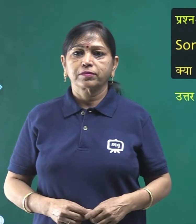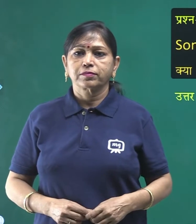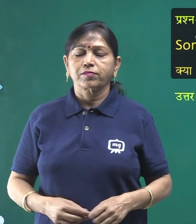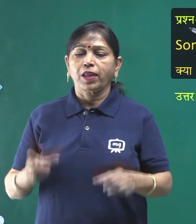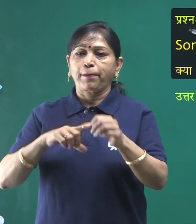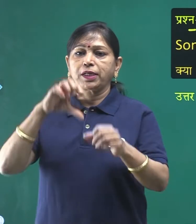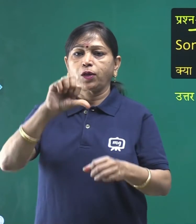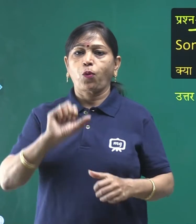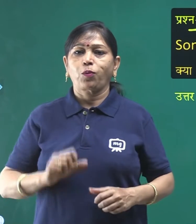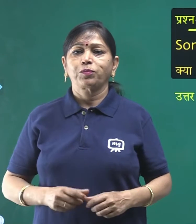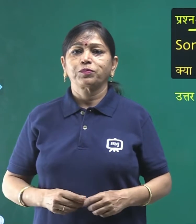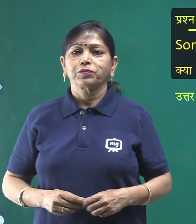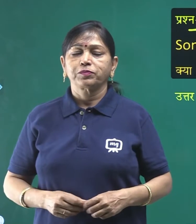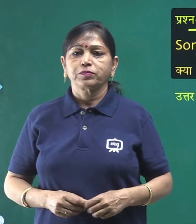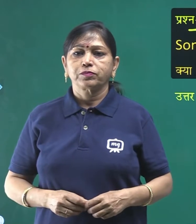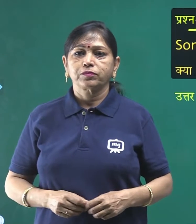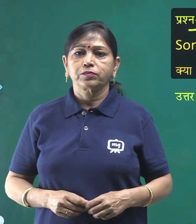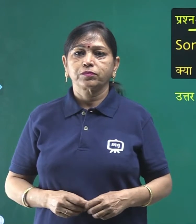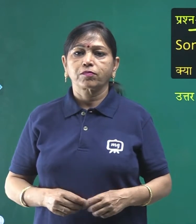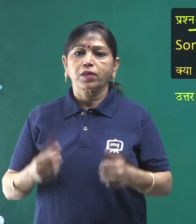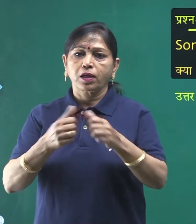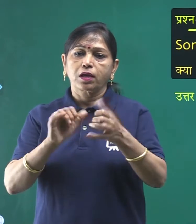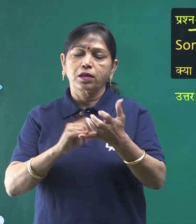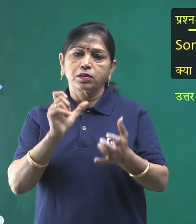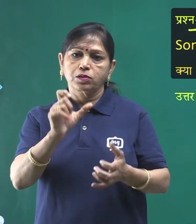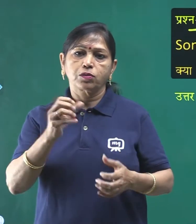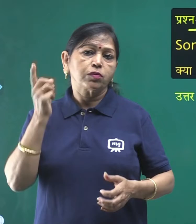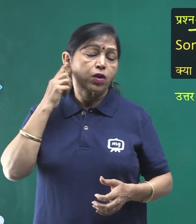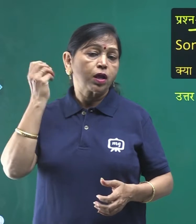प्रश्न 9, अवश्रव्य ध्वनि